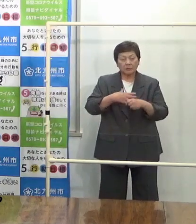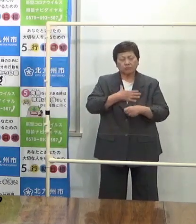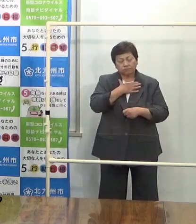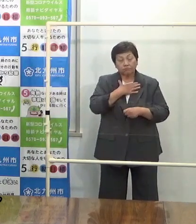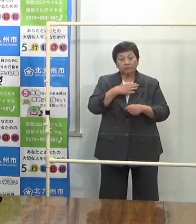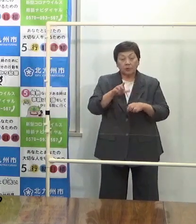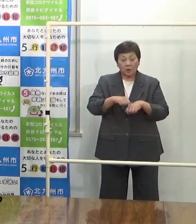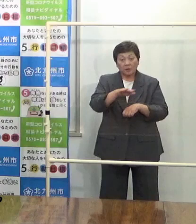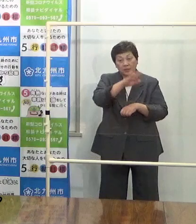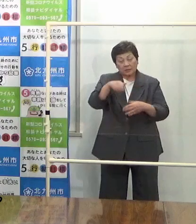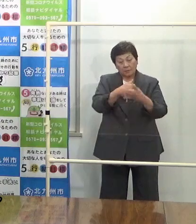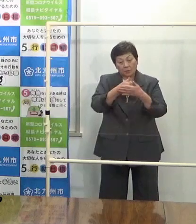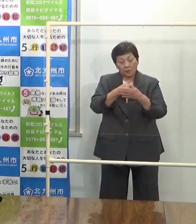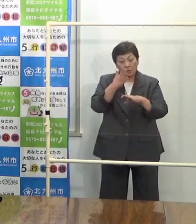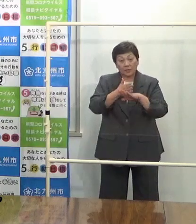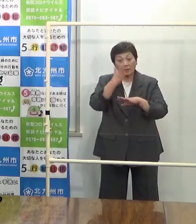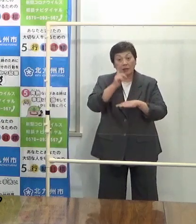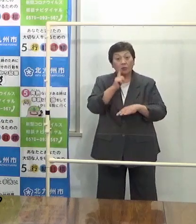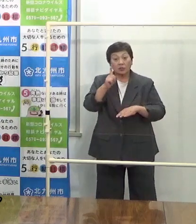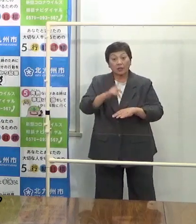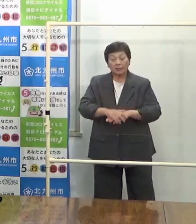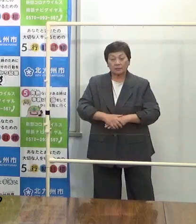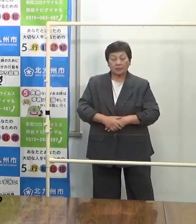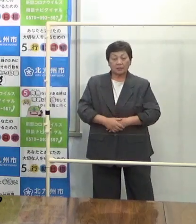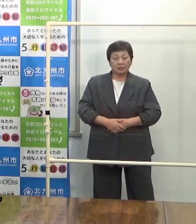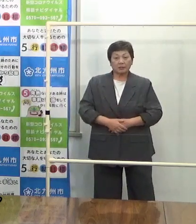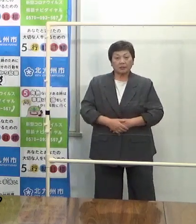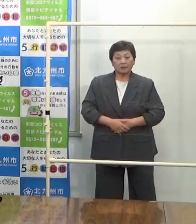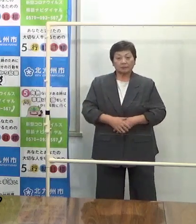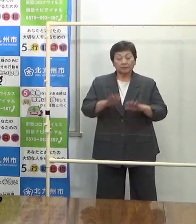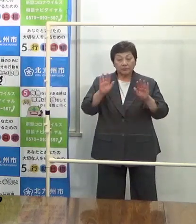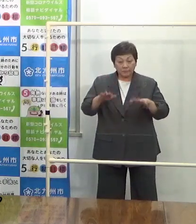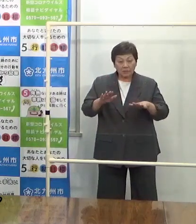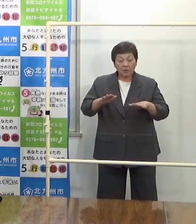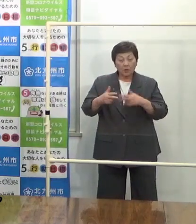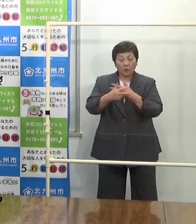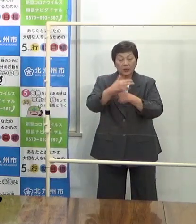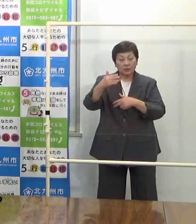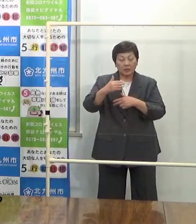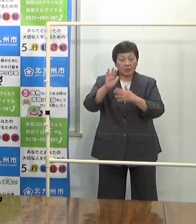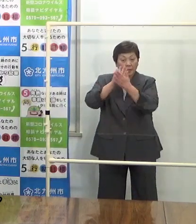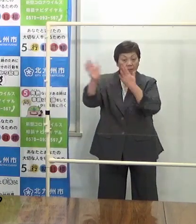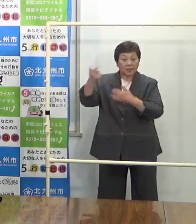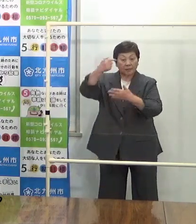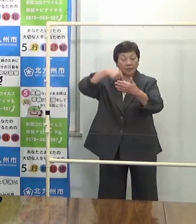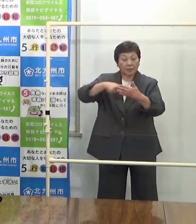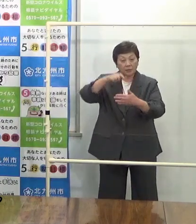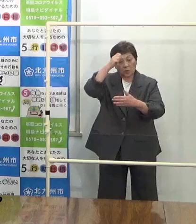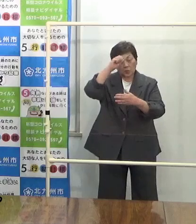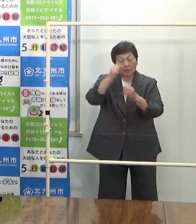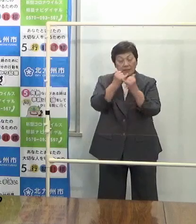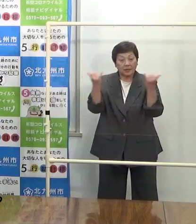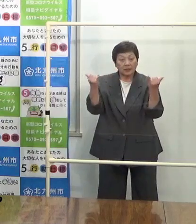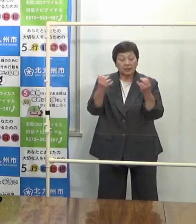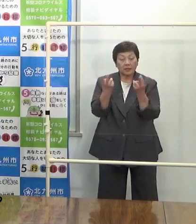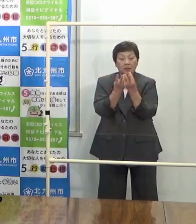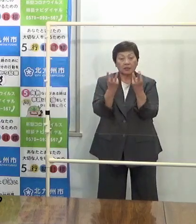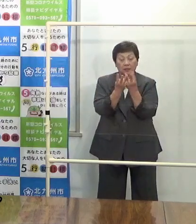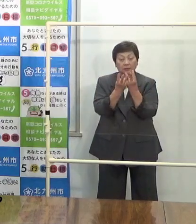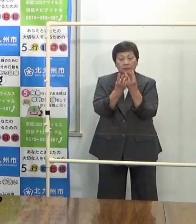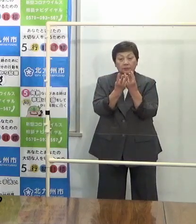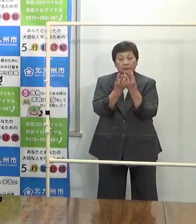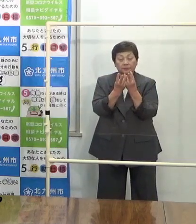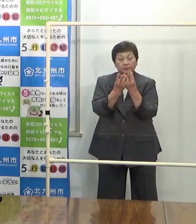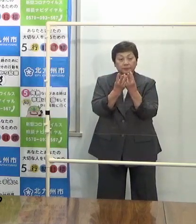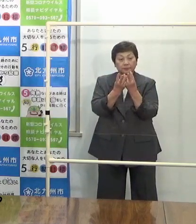申し上げたいと思います。県内の感染状況はご案内の通り、政府分科会の指標で